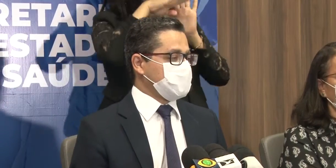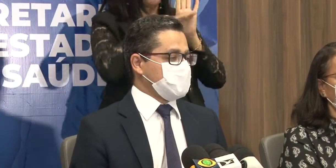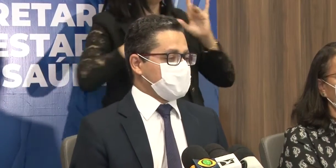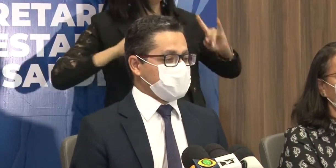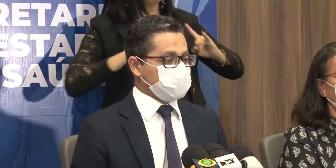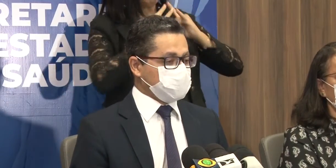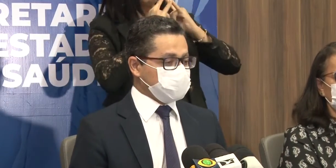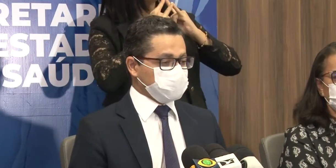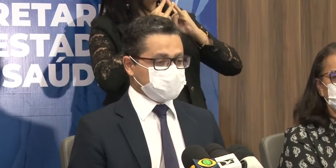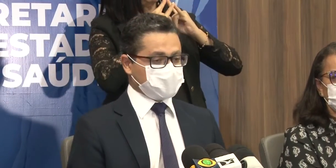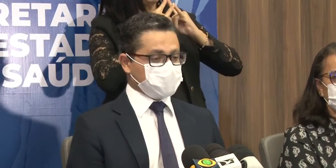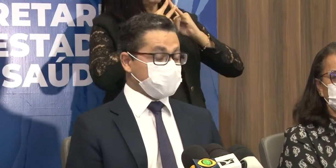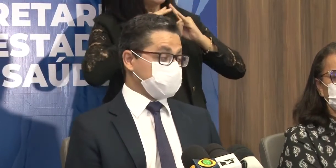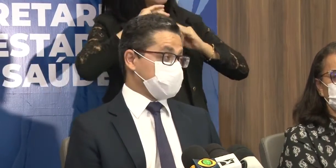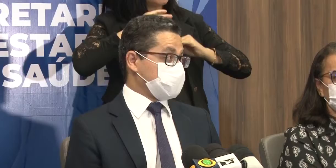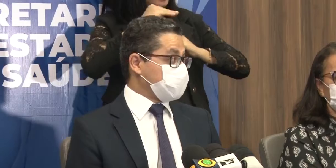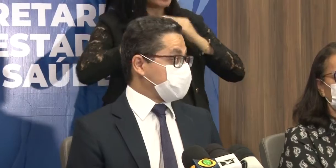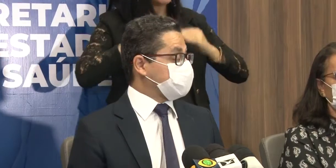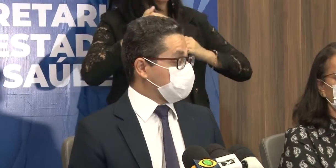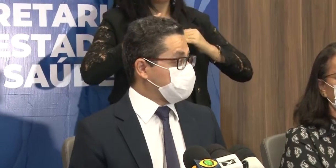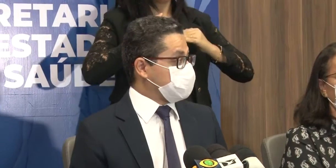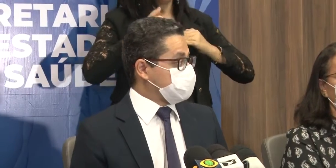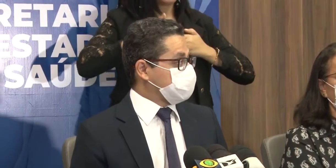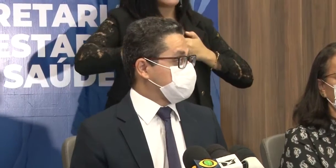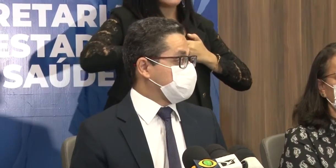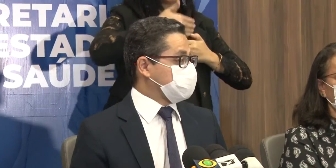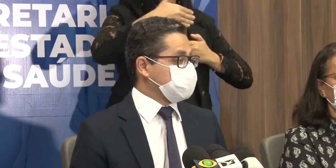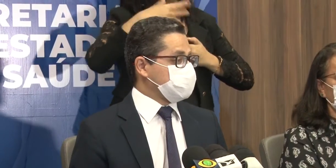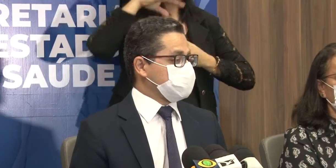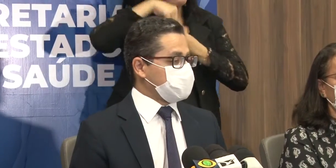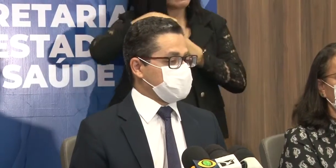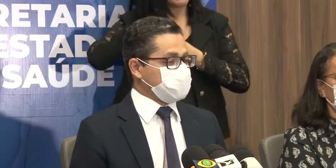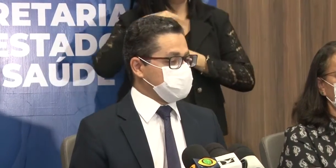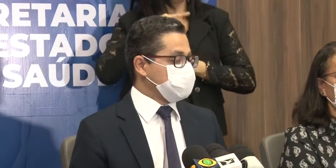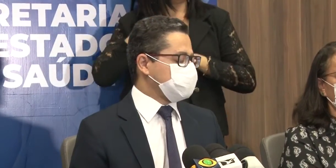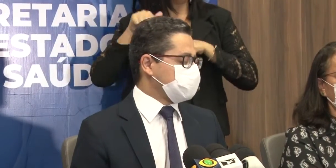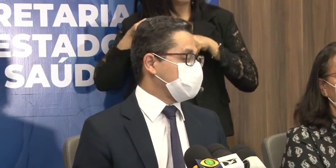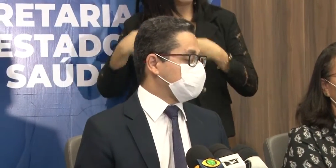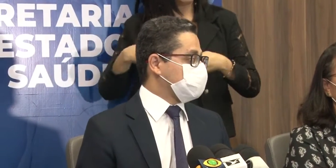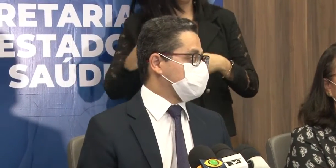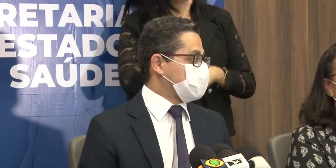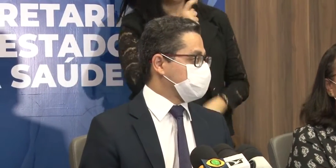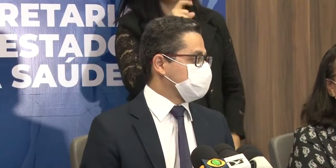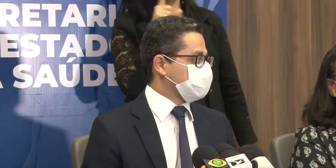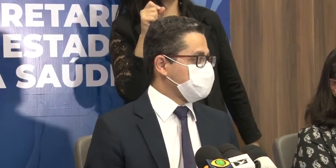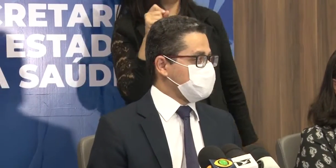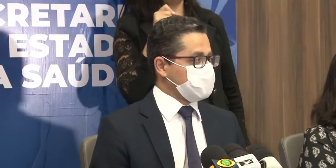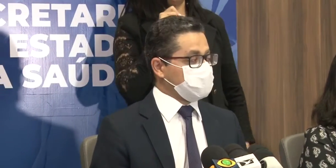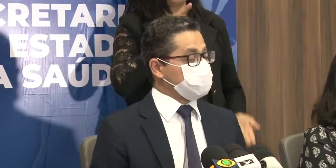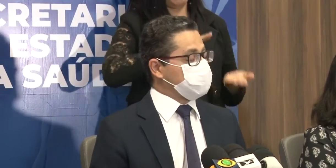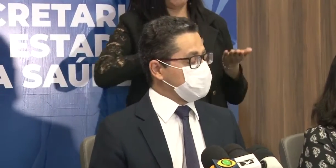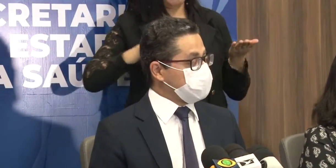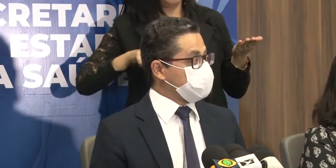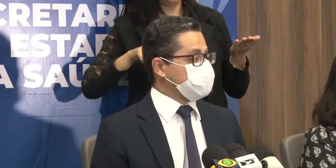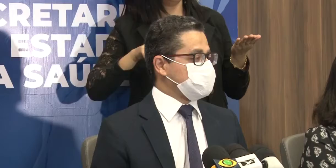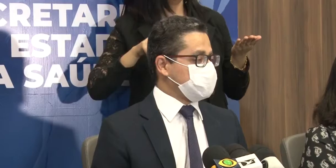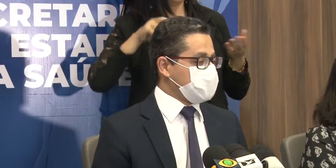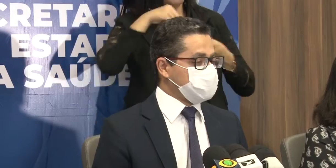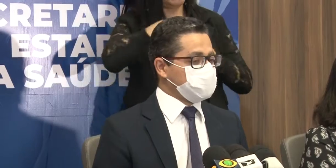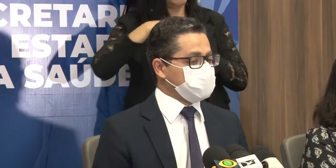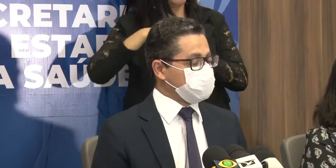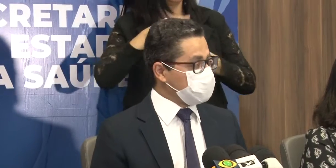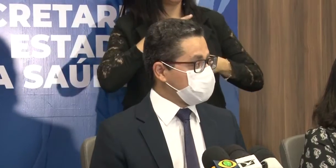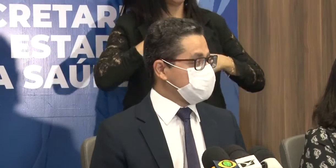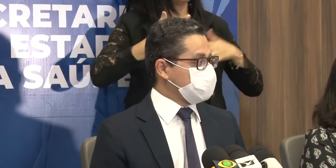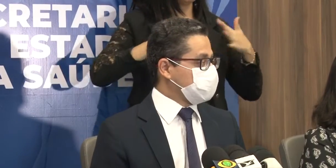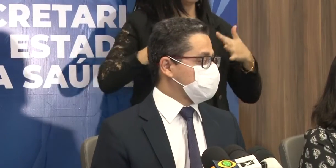campanha, ele durante todo esse tempo, ele chegou até metade da ocupação. Chegou até mais ou menos 100 leitos ocupados. Então, ele tem mantido essa